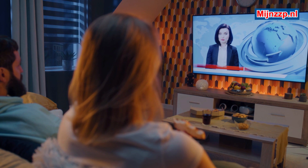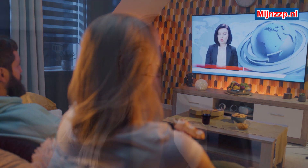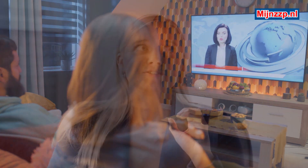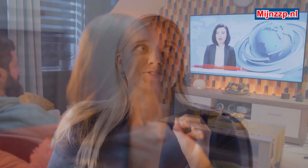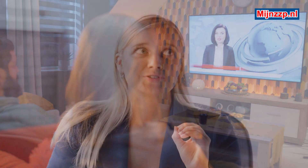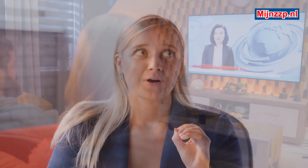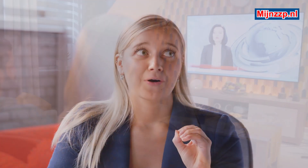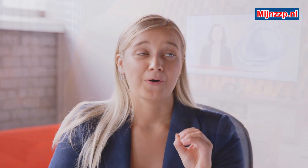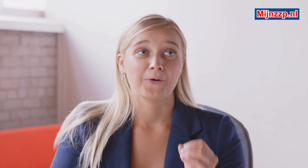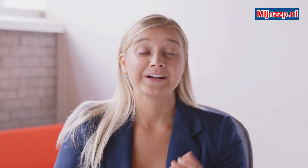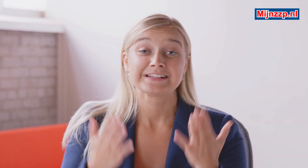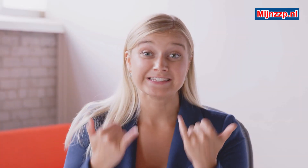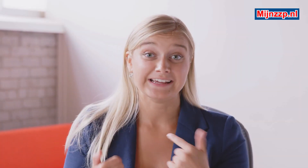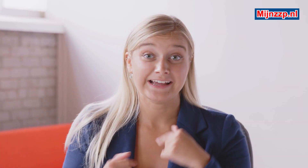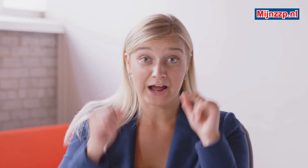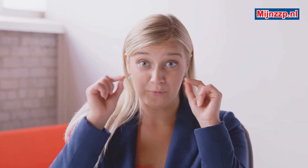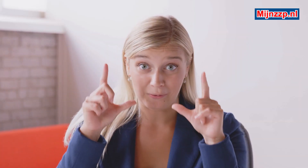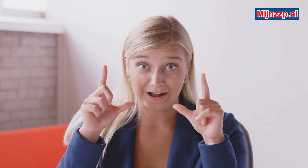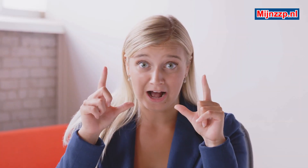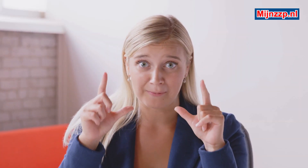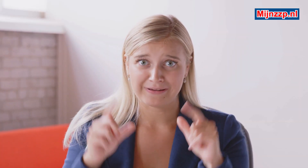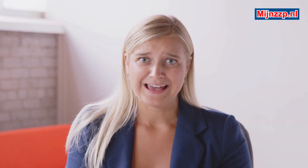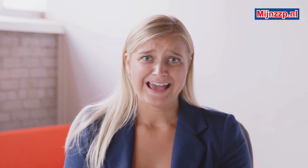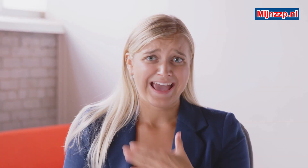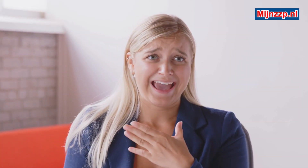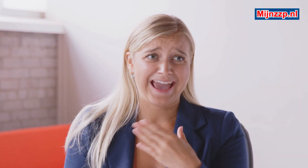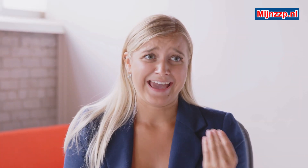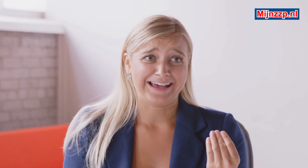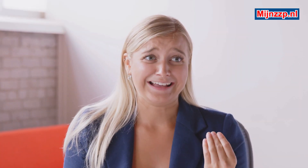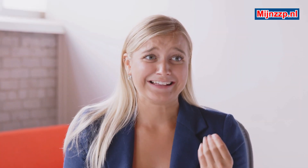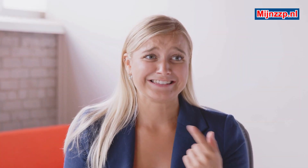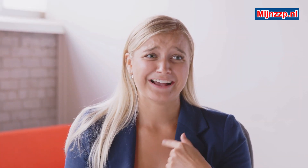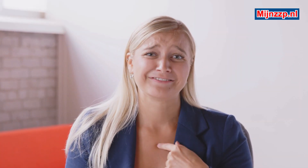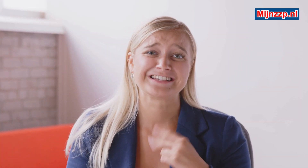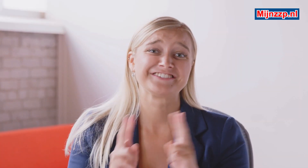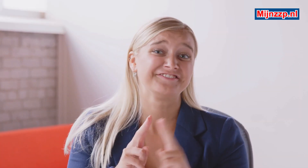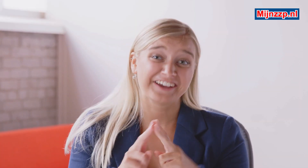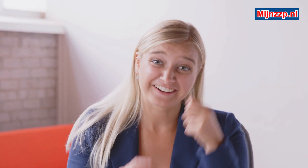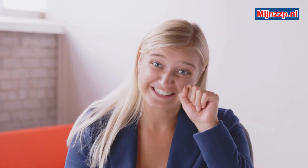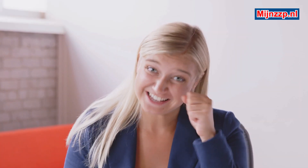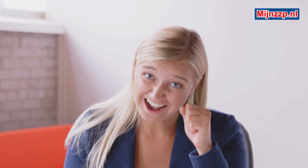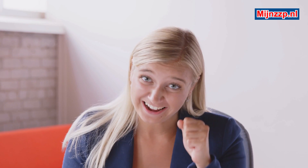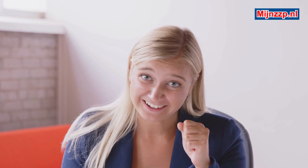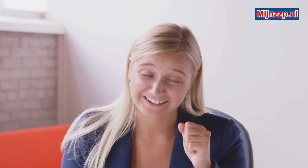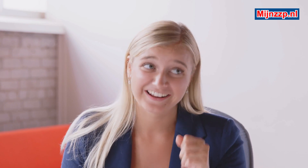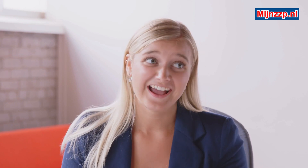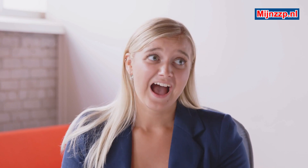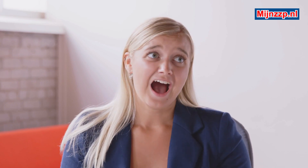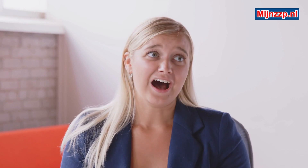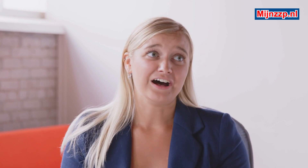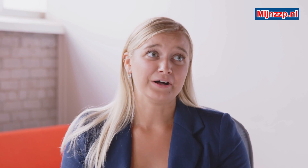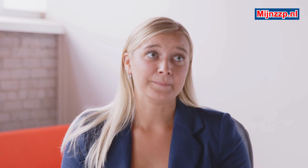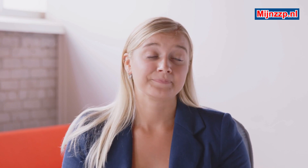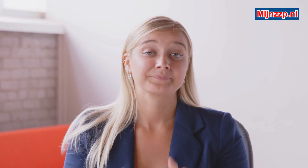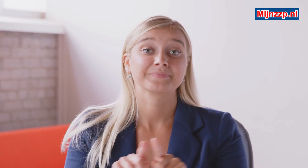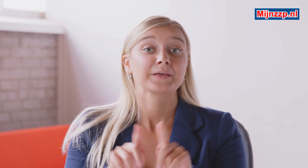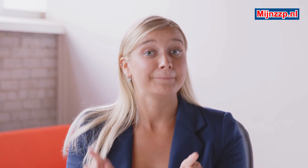muss. Ein Gebärdendolmetscher kann auch Gebärdensprache lernen, zum Beispiel, weil ein Bekannter oder ein